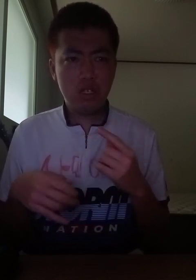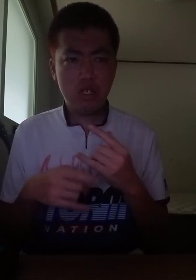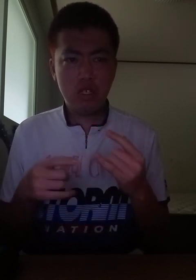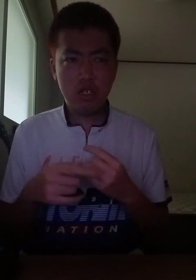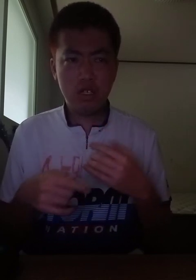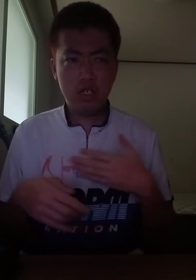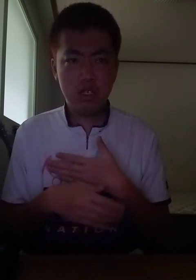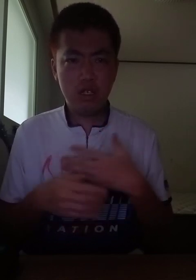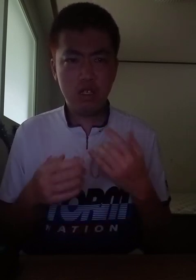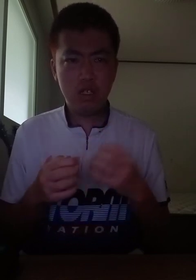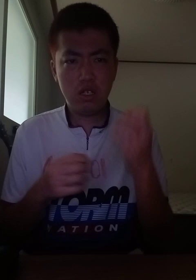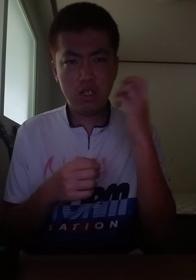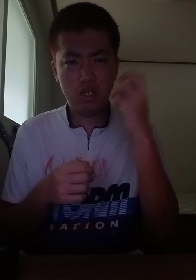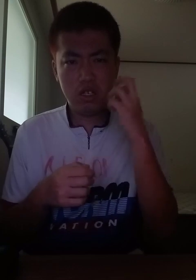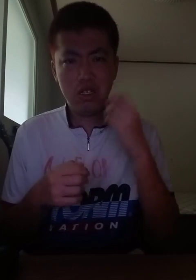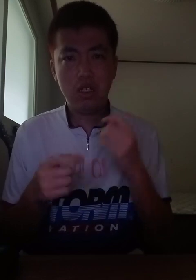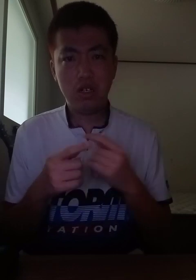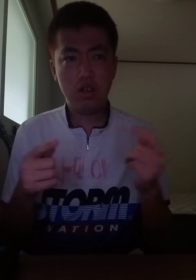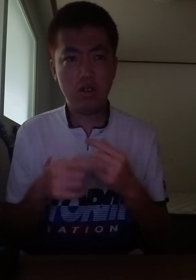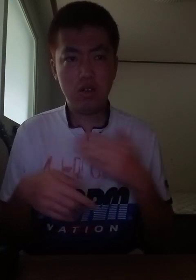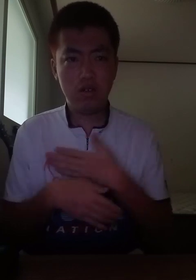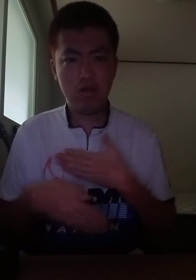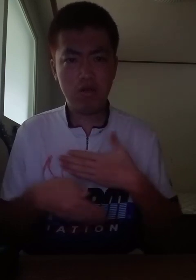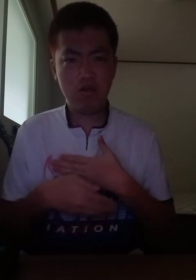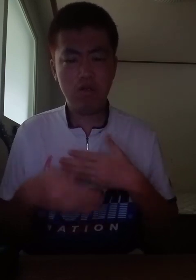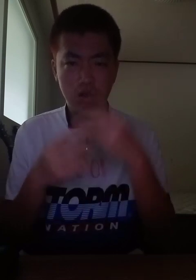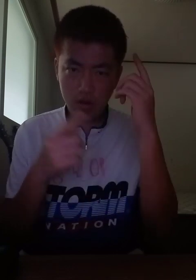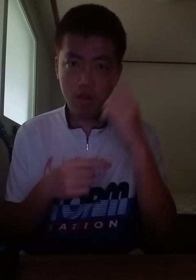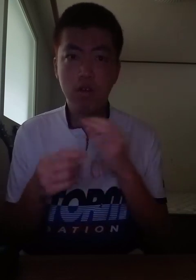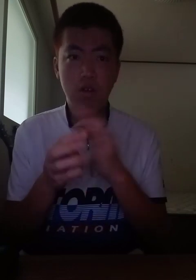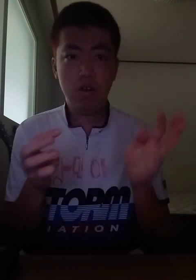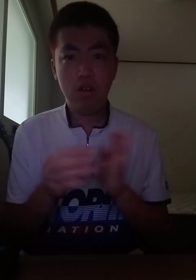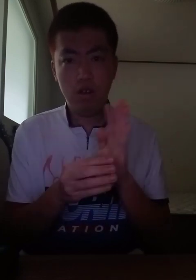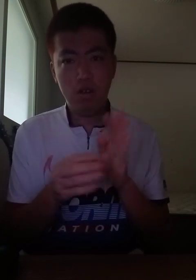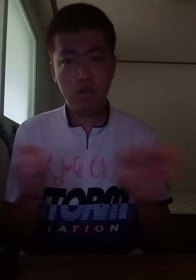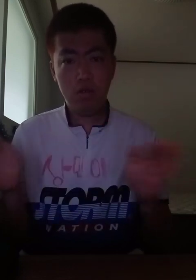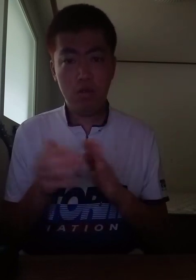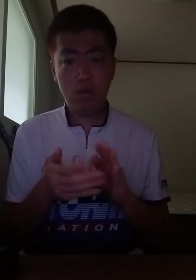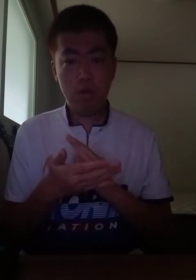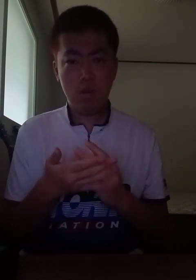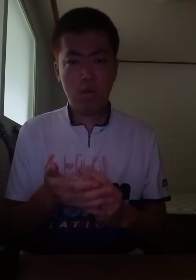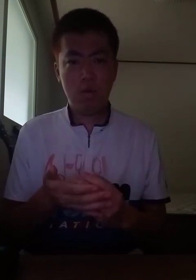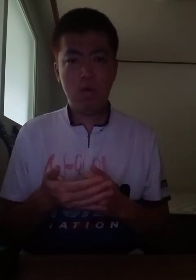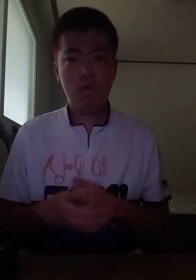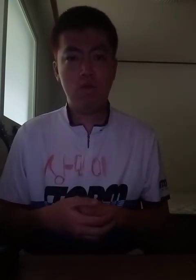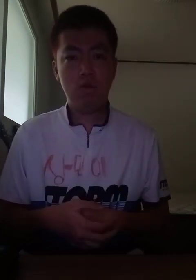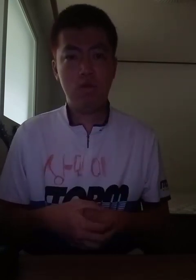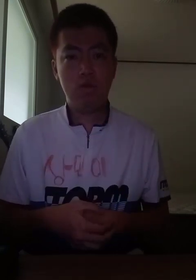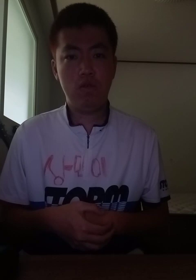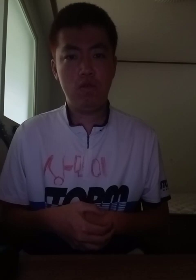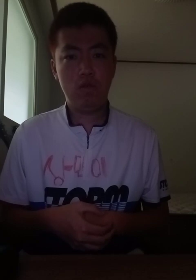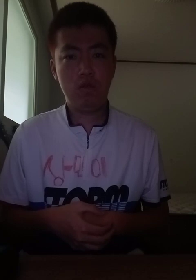이 긁어갖고 샤워도 이렇게 가면 갈겨내서 긁어서 이렇게 왜 그거 상처 안 하고 이